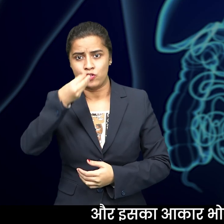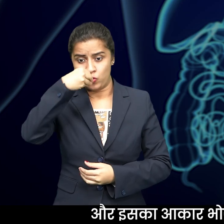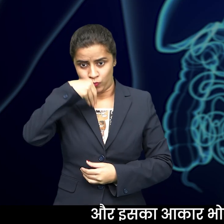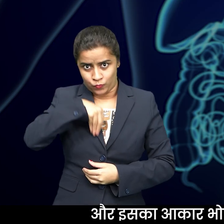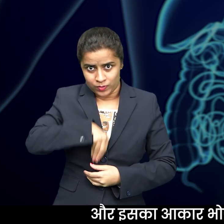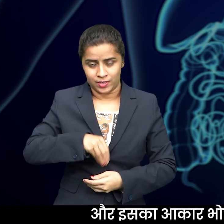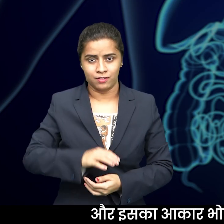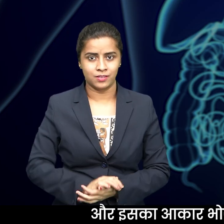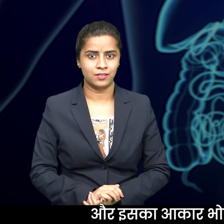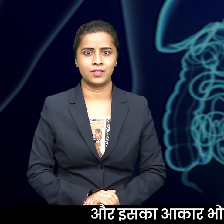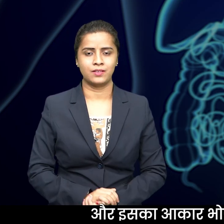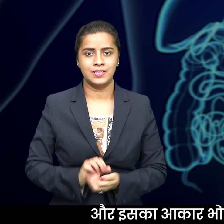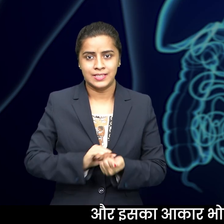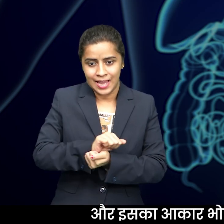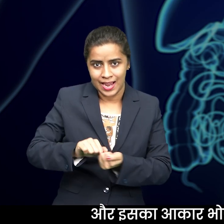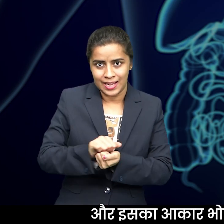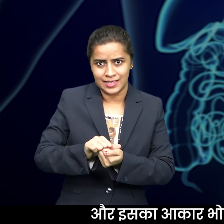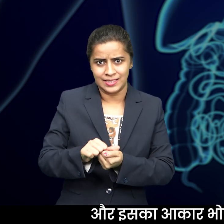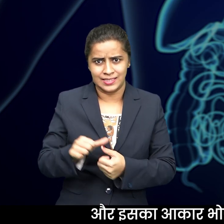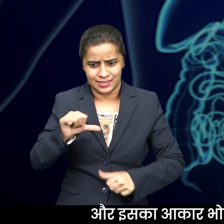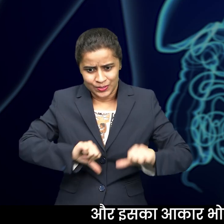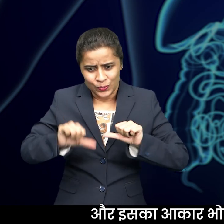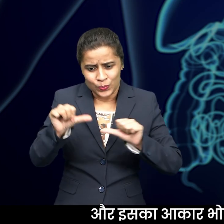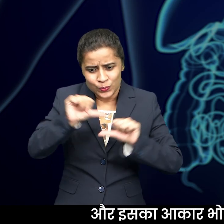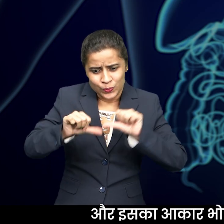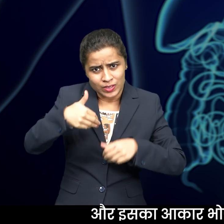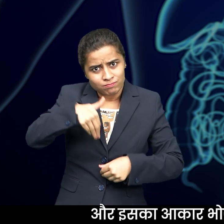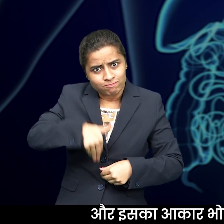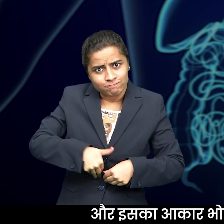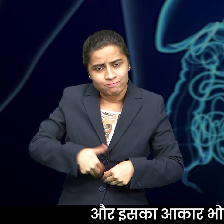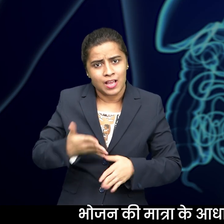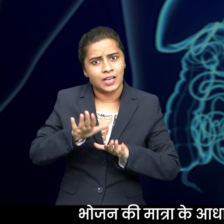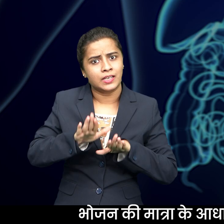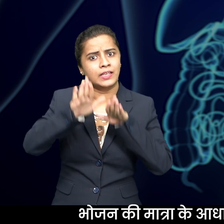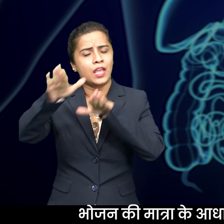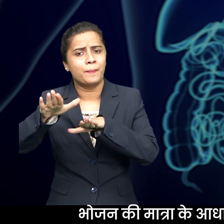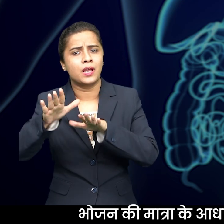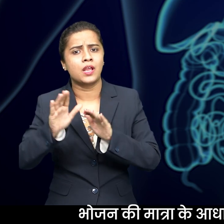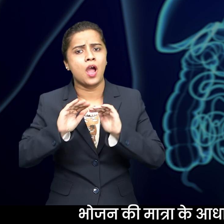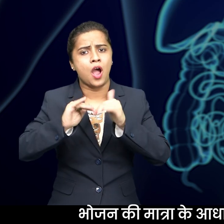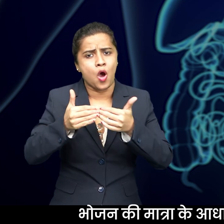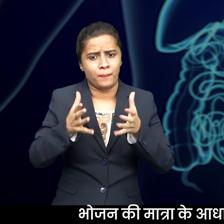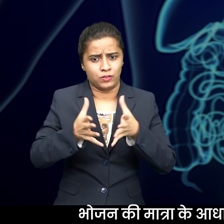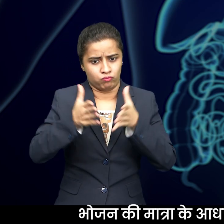इसका आकार भोजन की मात्रा के अनुसार बढ़ता है। भोजन